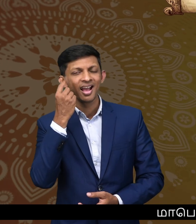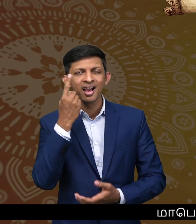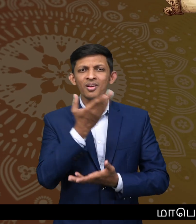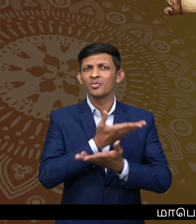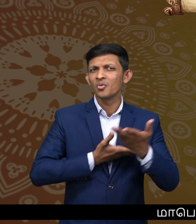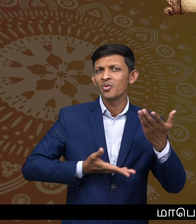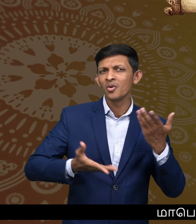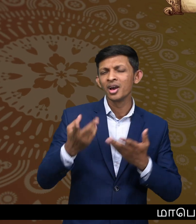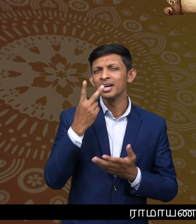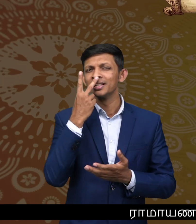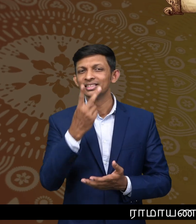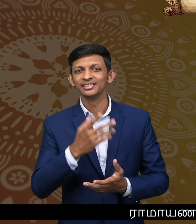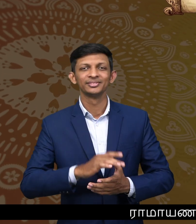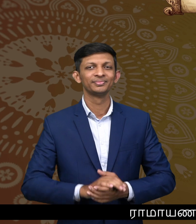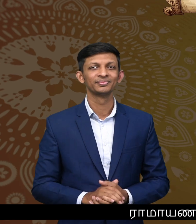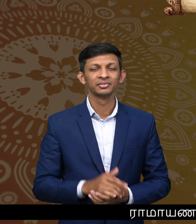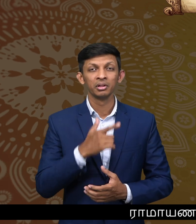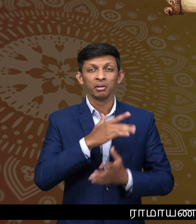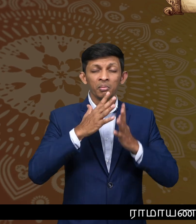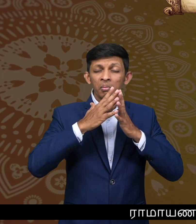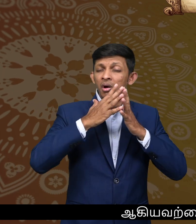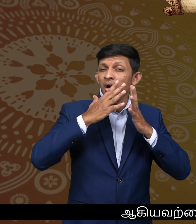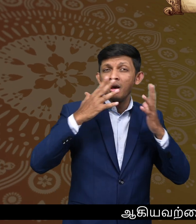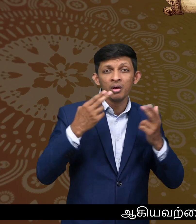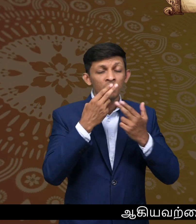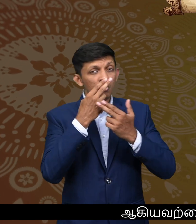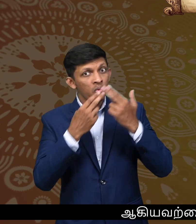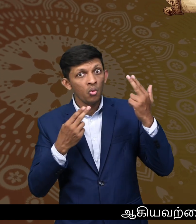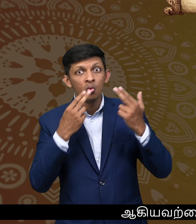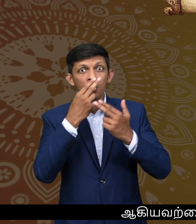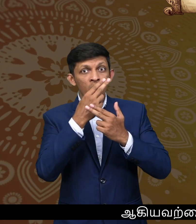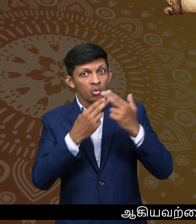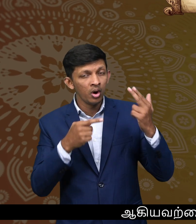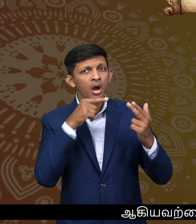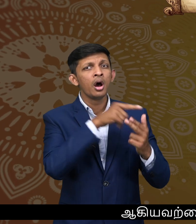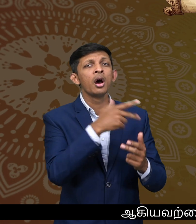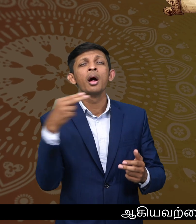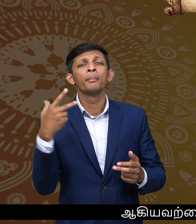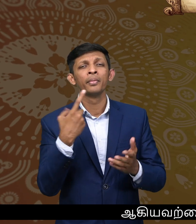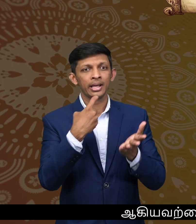மாபெரும் இதிகாசங்கள், ராமாயணம் மற்றும் மகாபாரதம் ஆகியவற்றை புரிந்து கொள்வோம்.